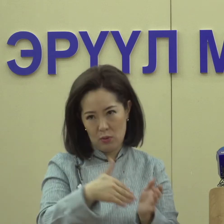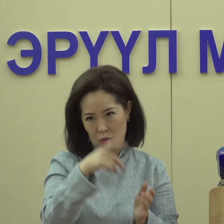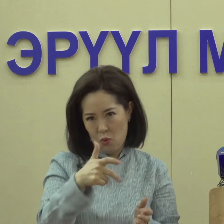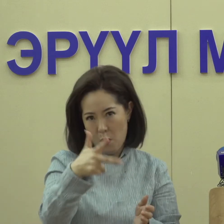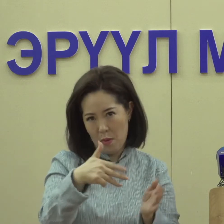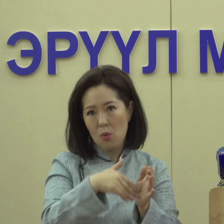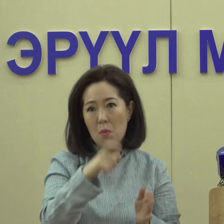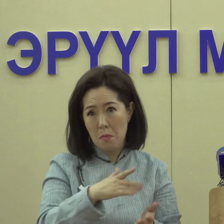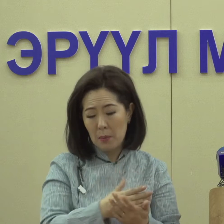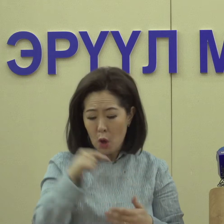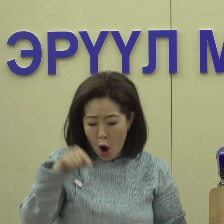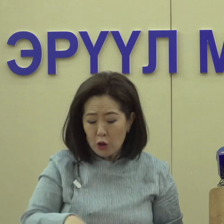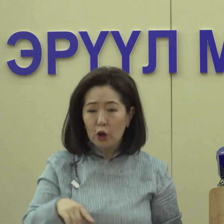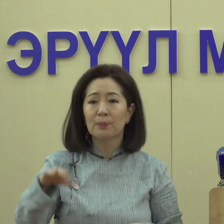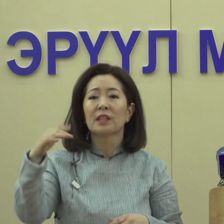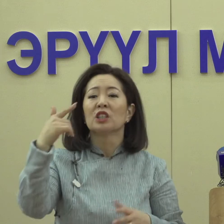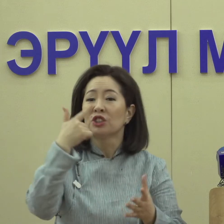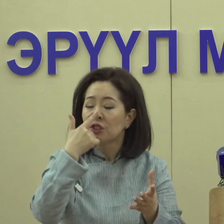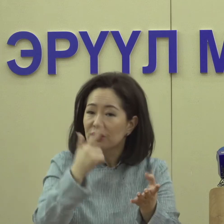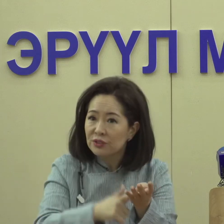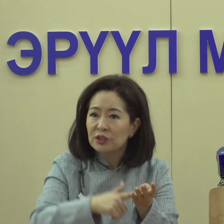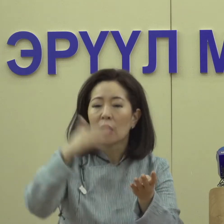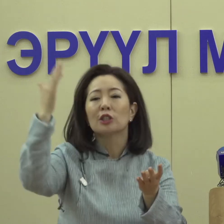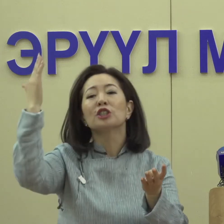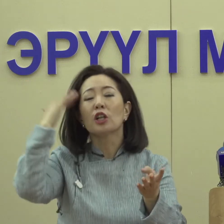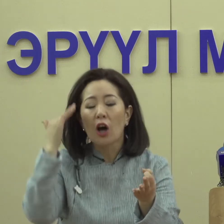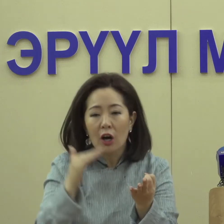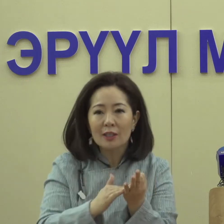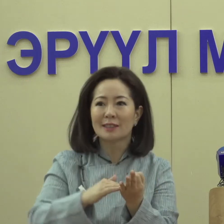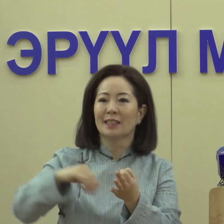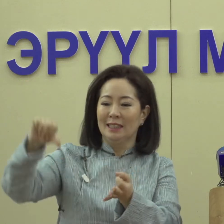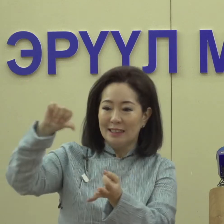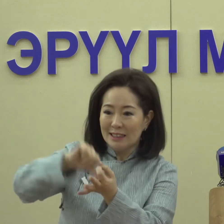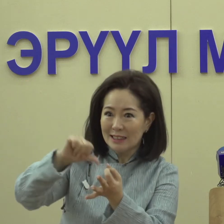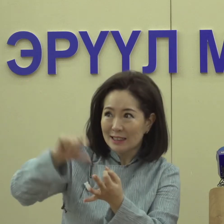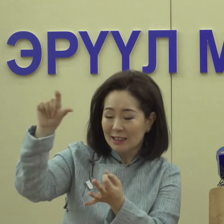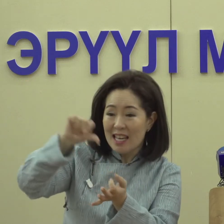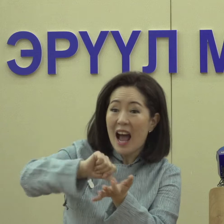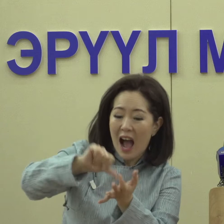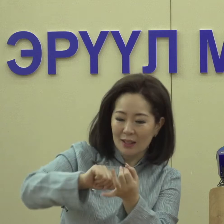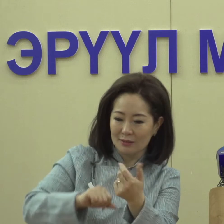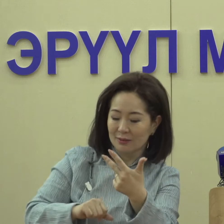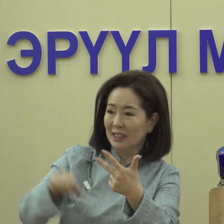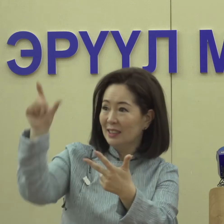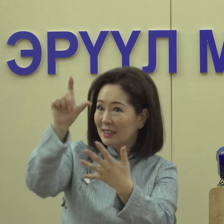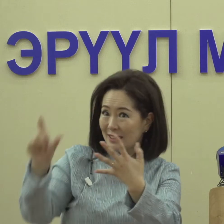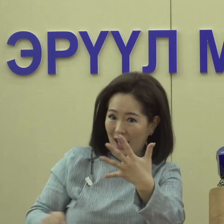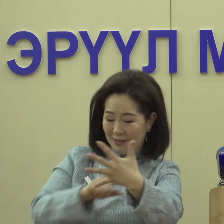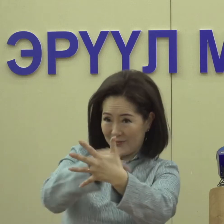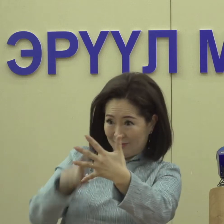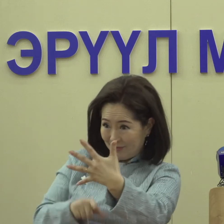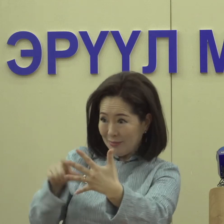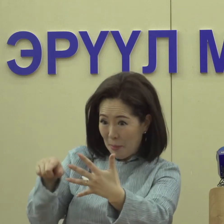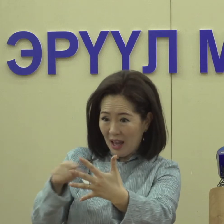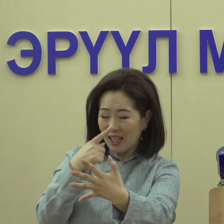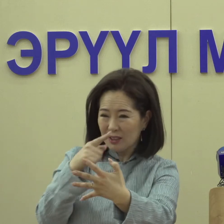дуус Солонгос, Япон, за Итали, Иран гэдэг энэ таван улсаас боёо энэ таван улсад сүүлийн 14